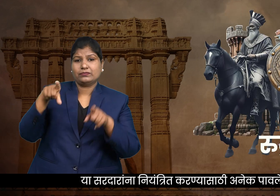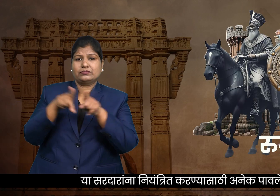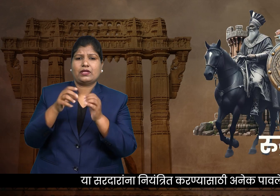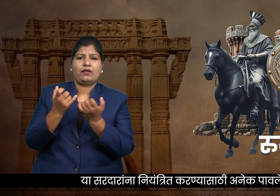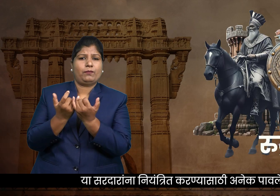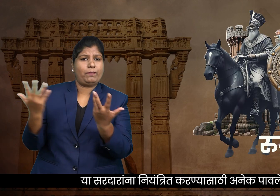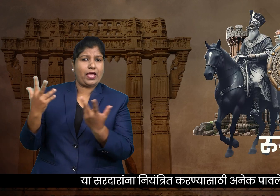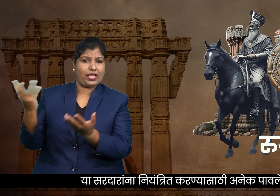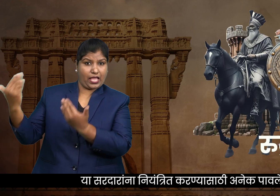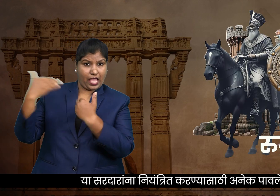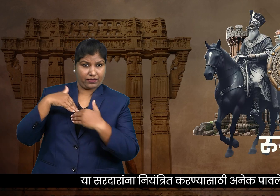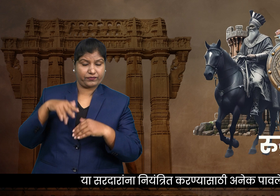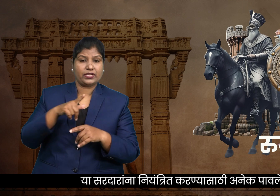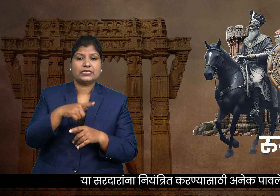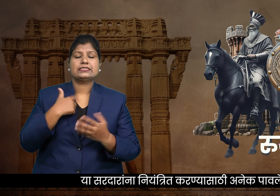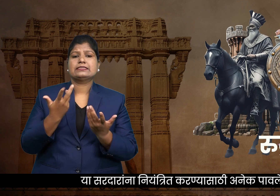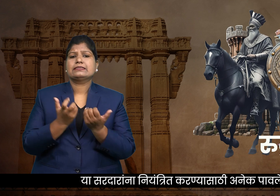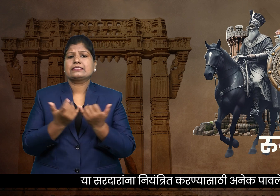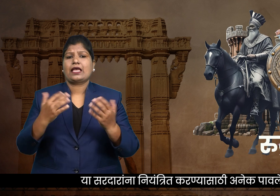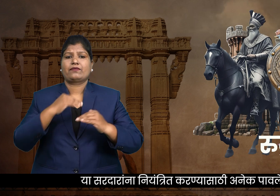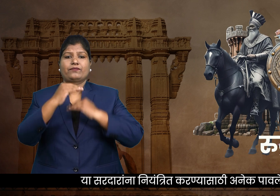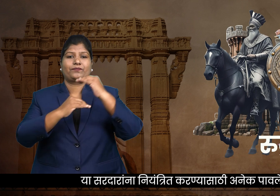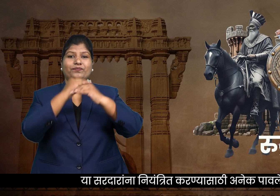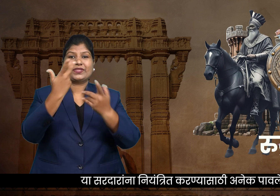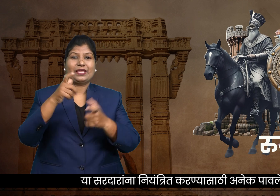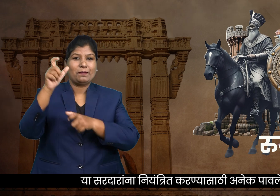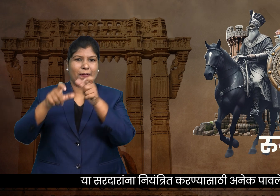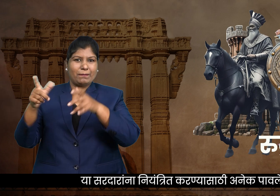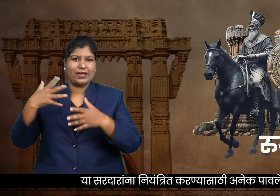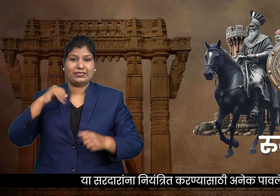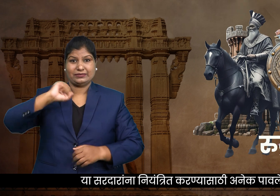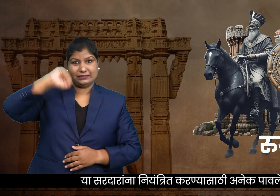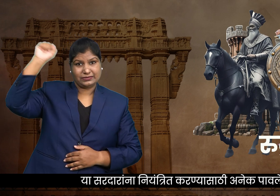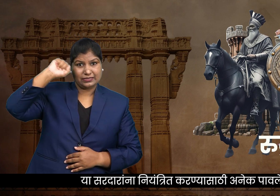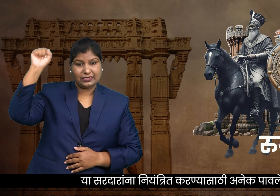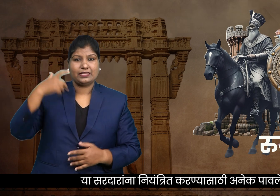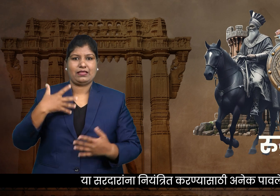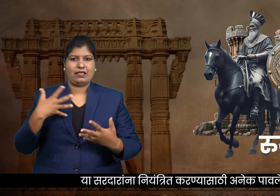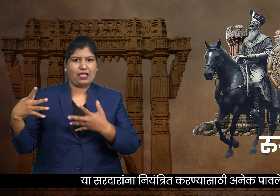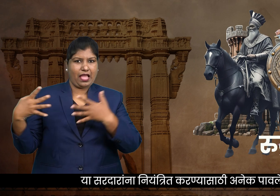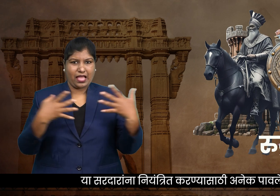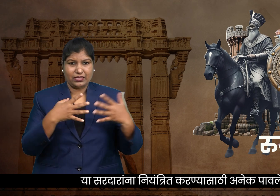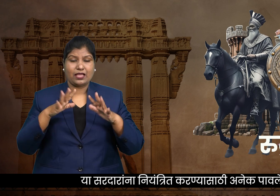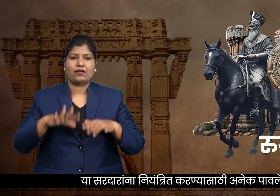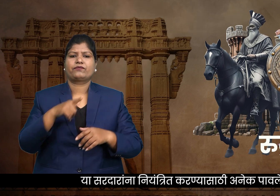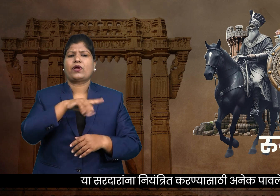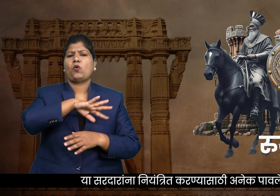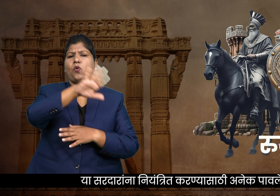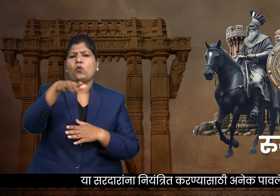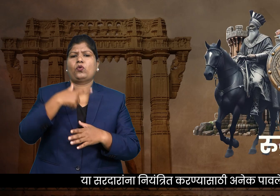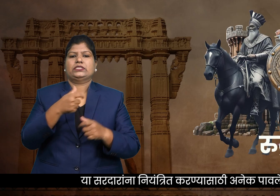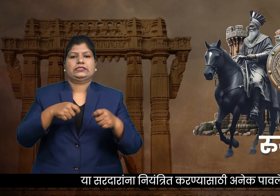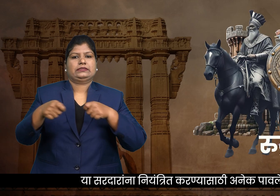या सरदारांना नियंत्रित करण्यासाठी अनेक पावले उचलली.